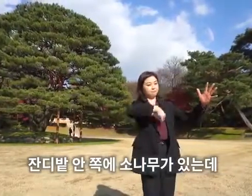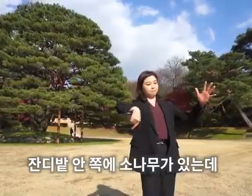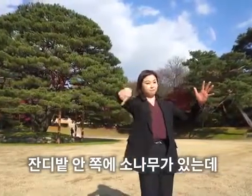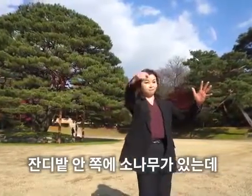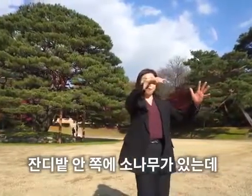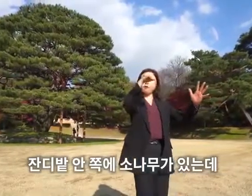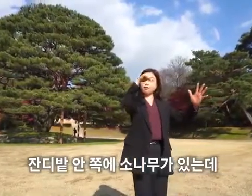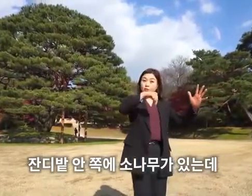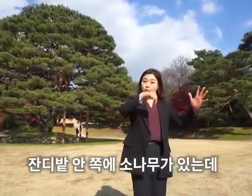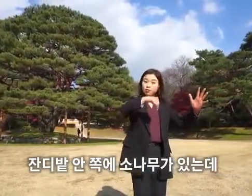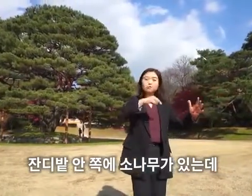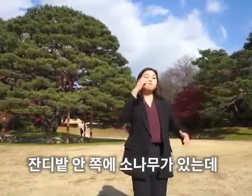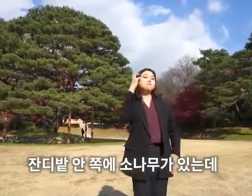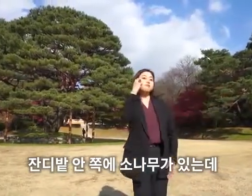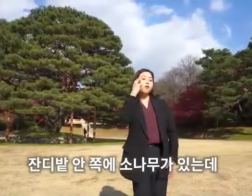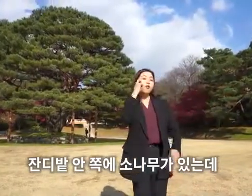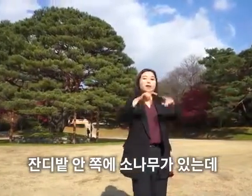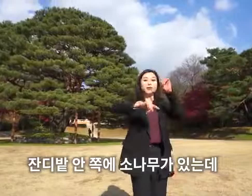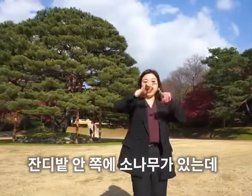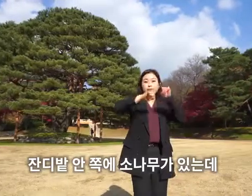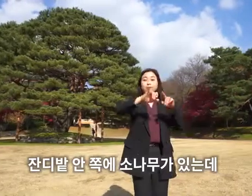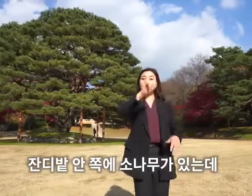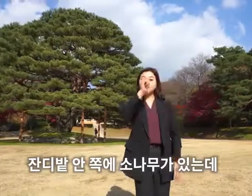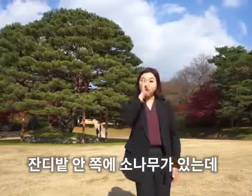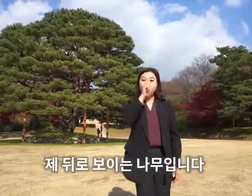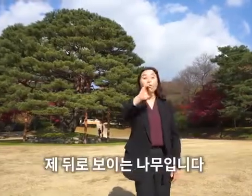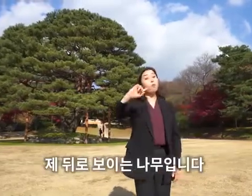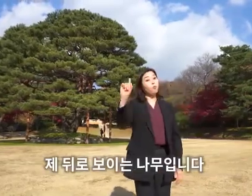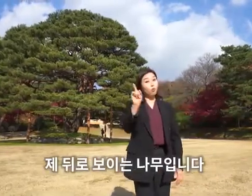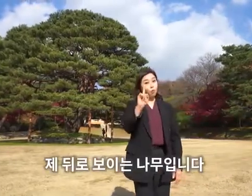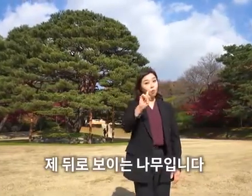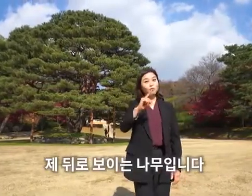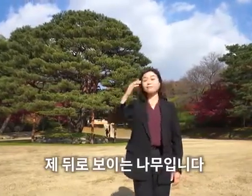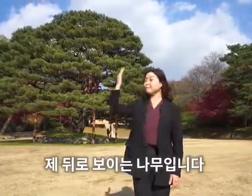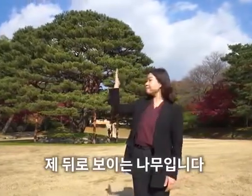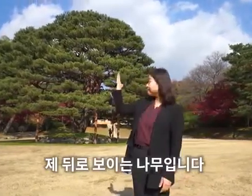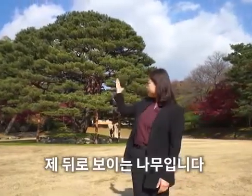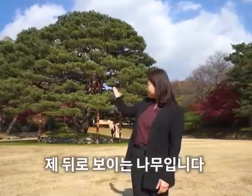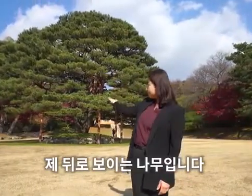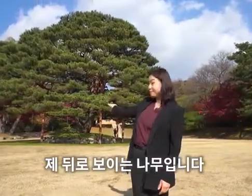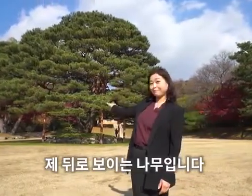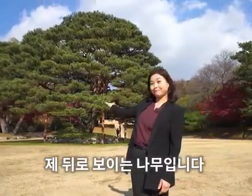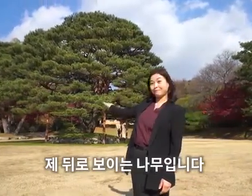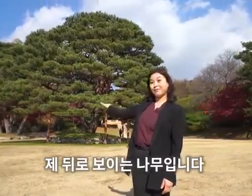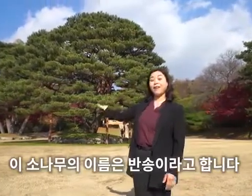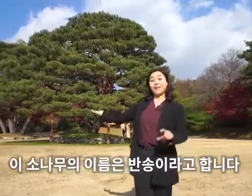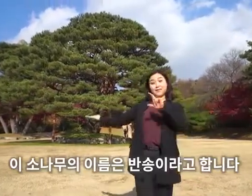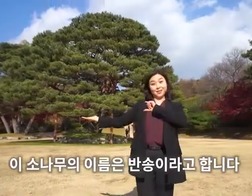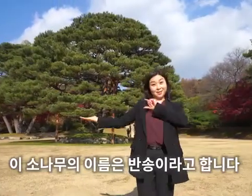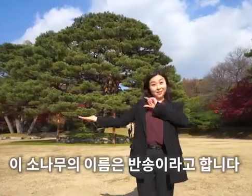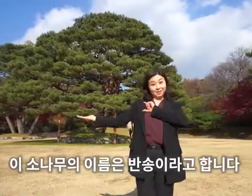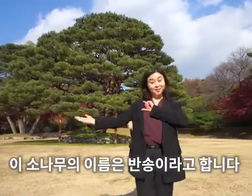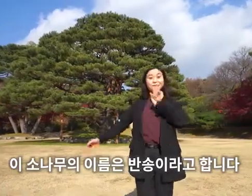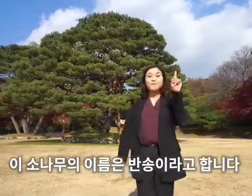잔디밭 안쪽에 소나무가 있는데 제 뒤로 보이는 나무입니다. 이 소나무의